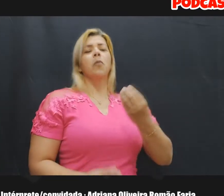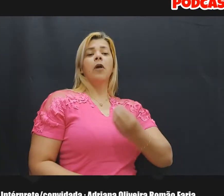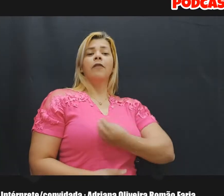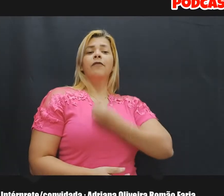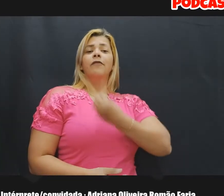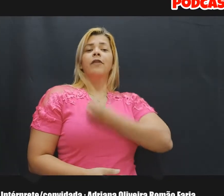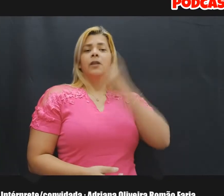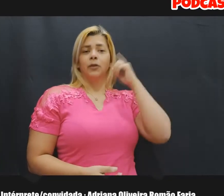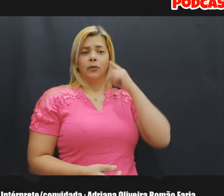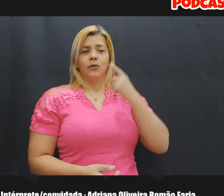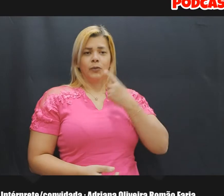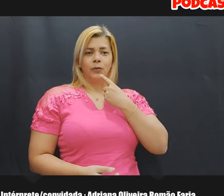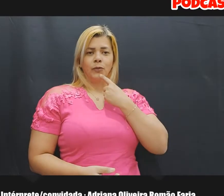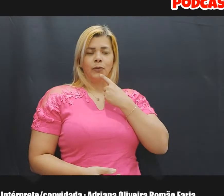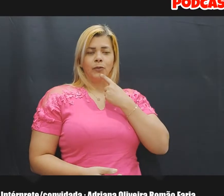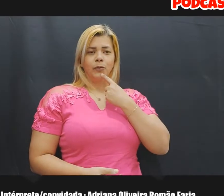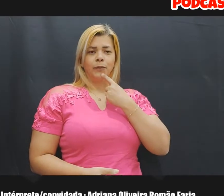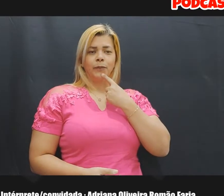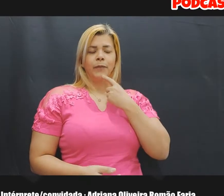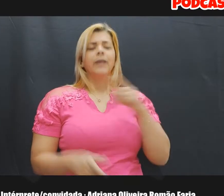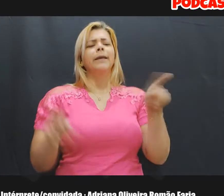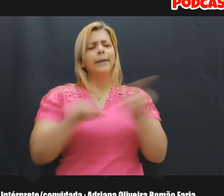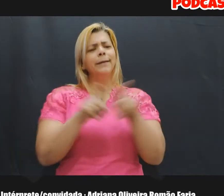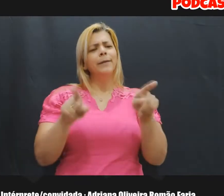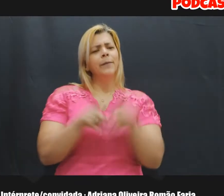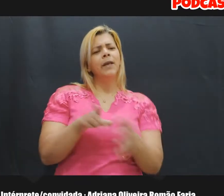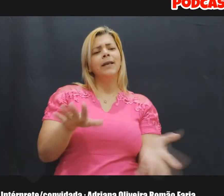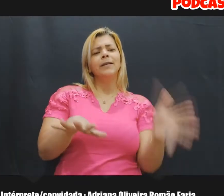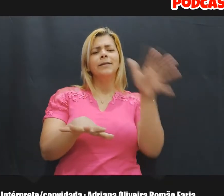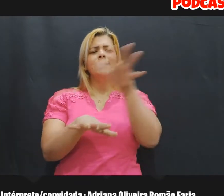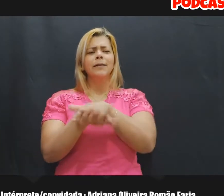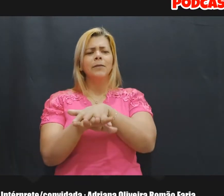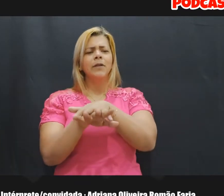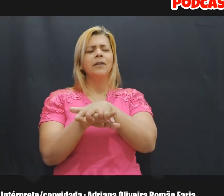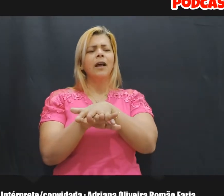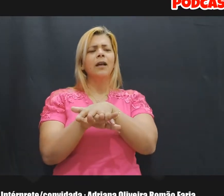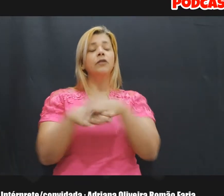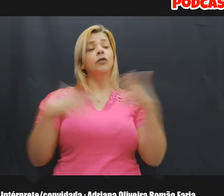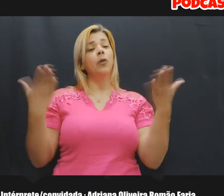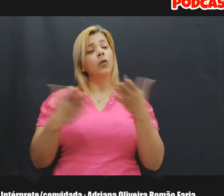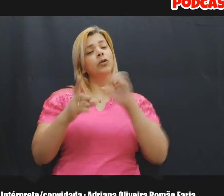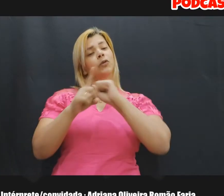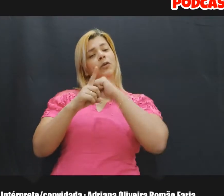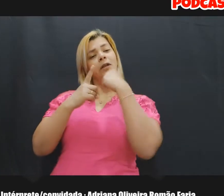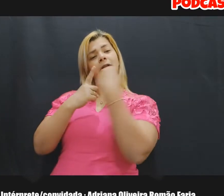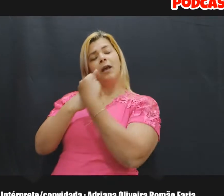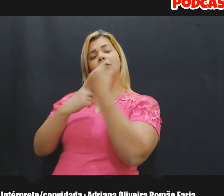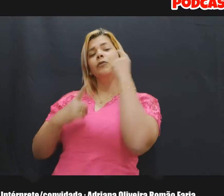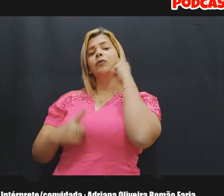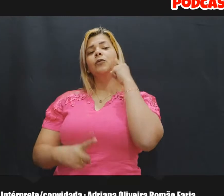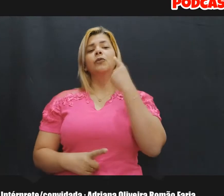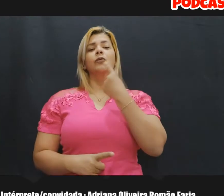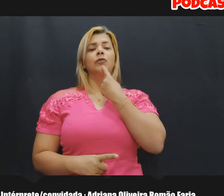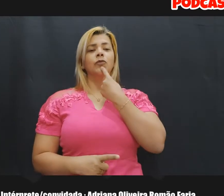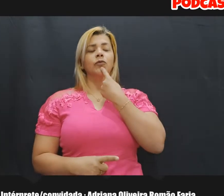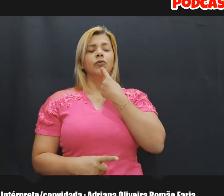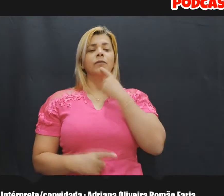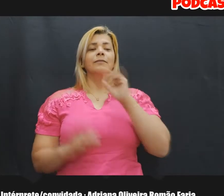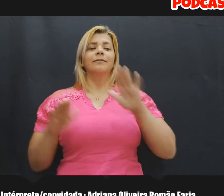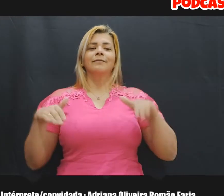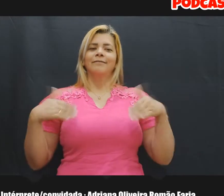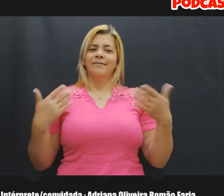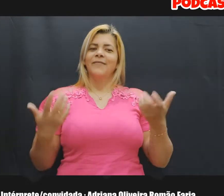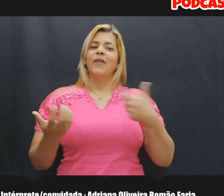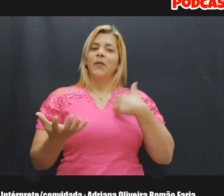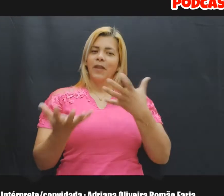surda, sobre a acessibilidade, da sociedade hoje ao público surdo. E quero